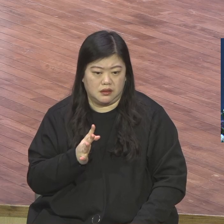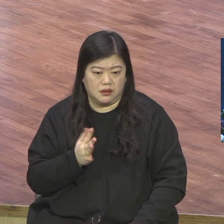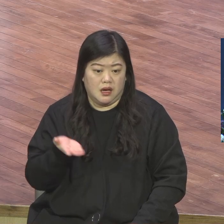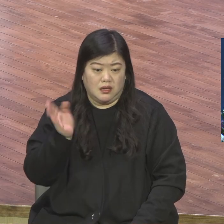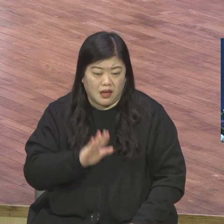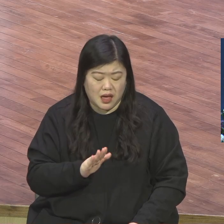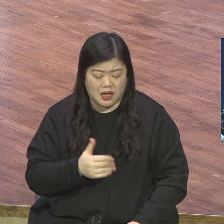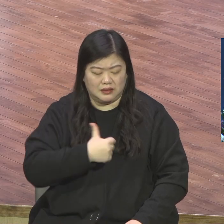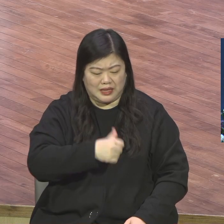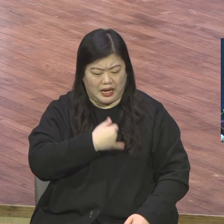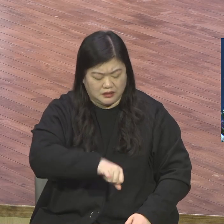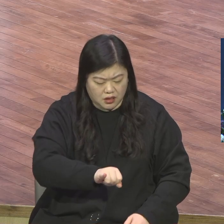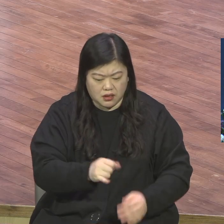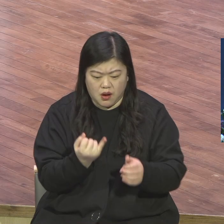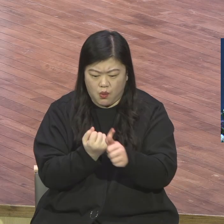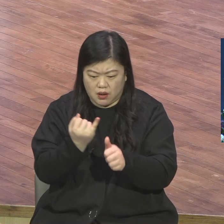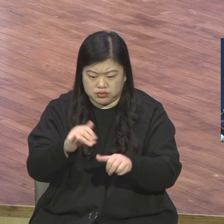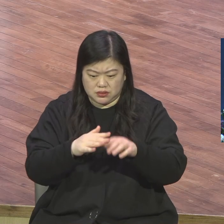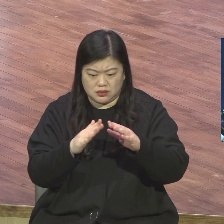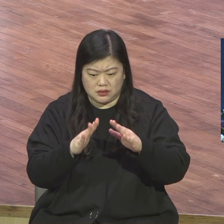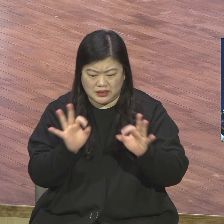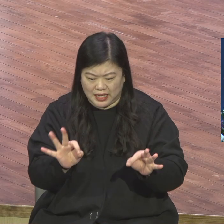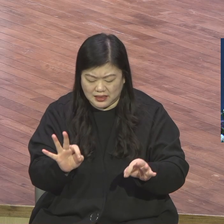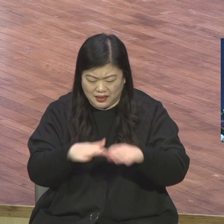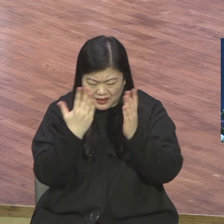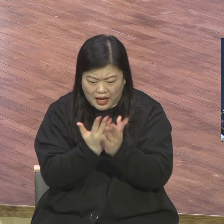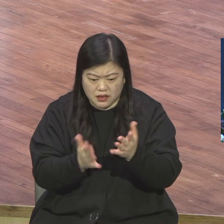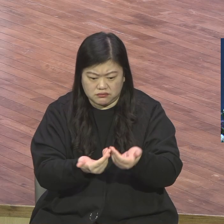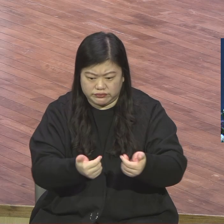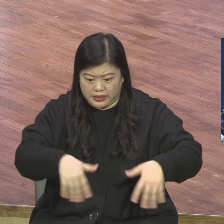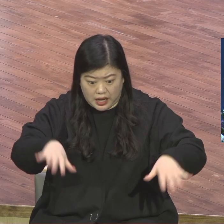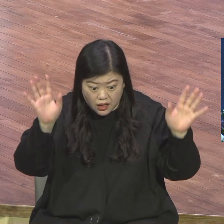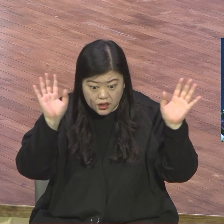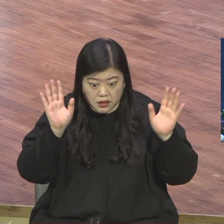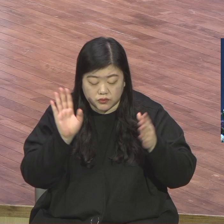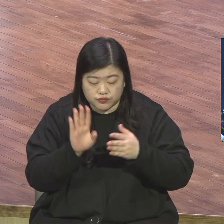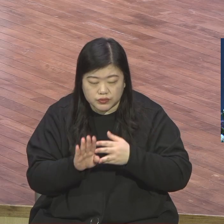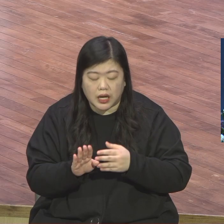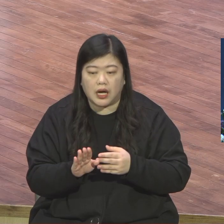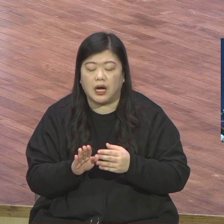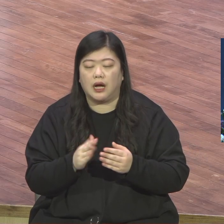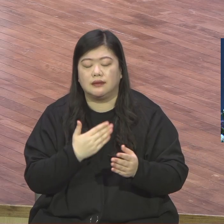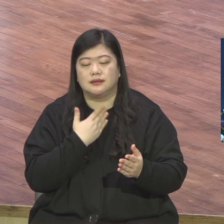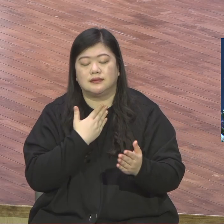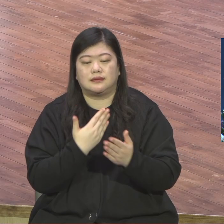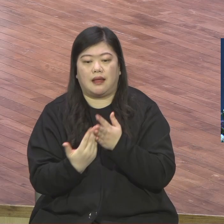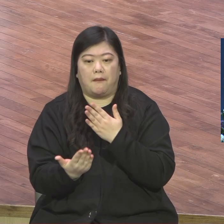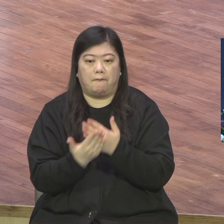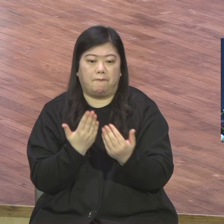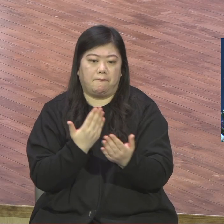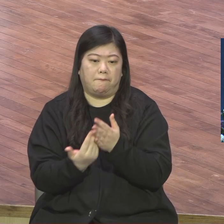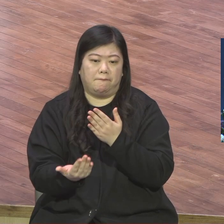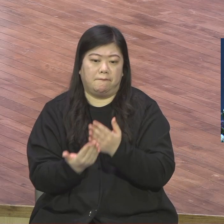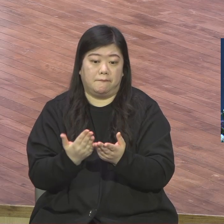이런 연단의 과정 이후에 하나님은 욥에게 이전 소유보다 어떻게